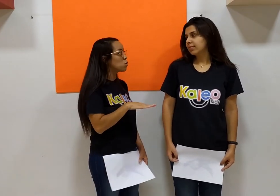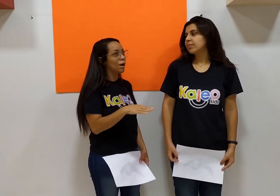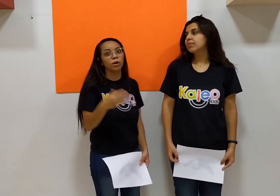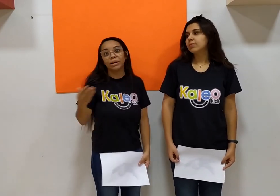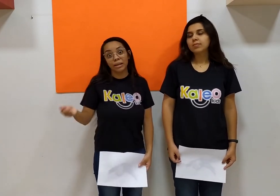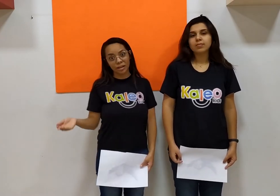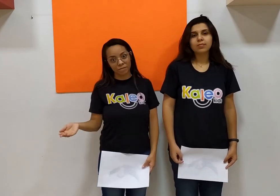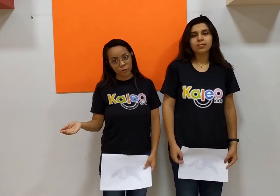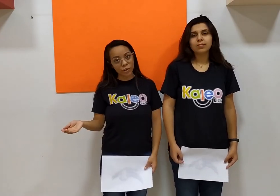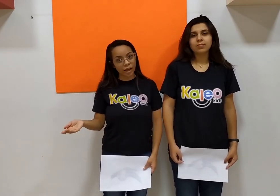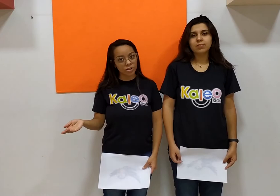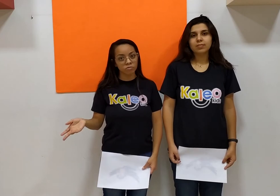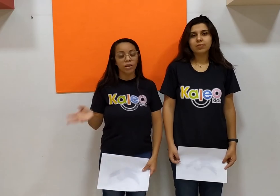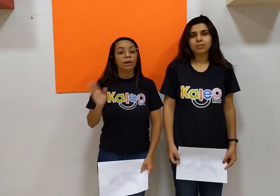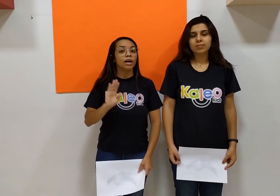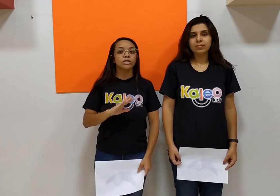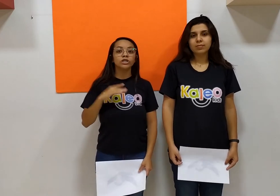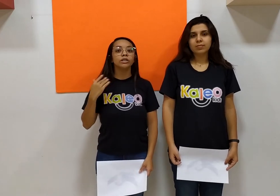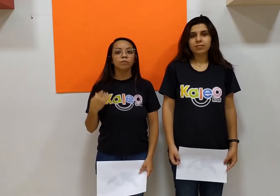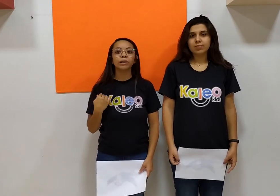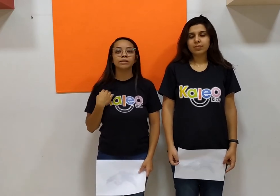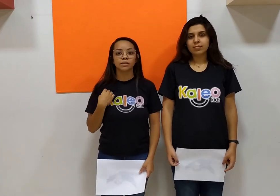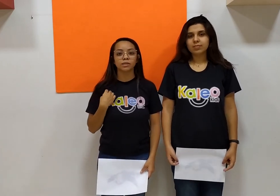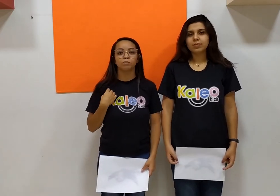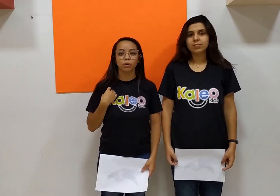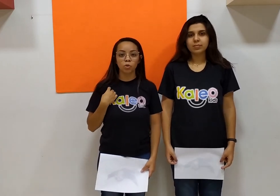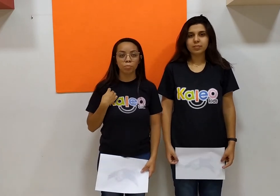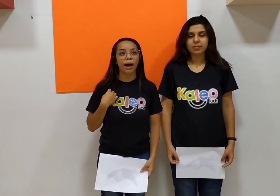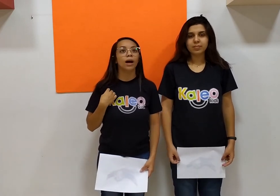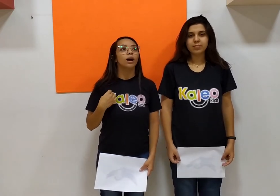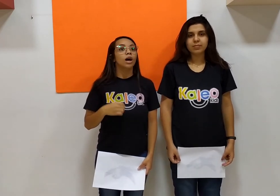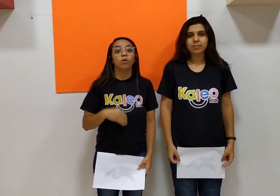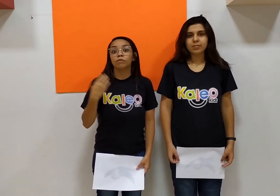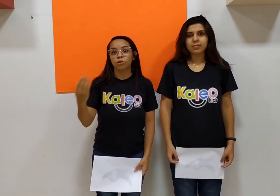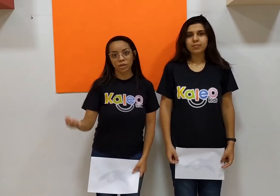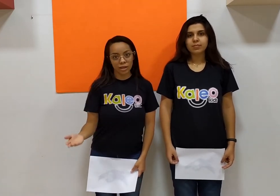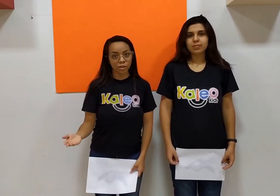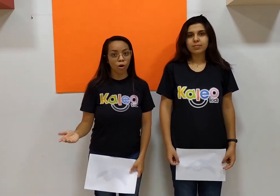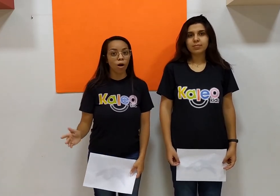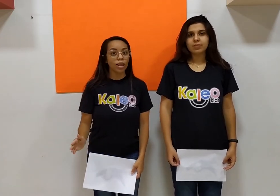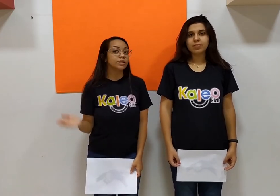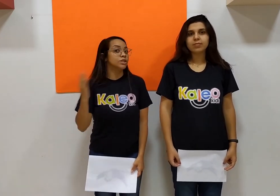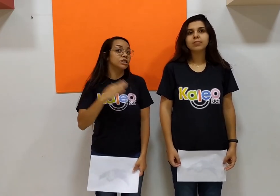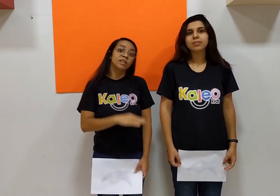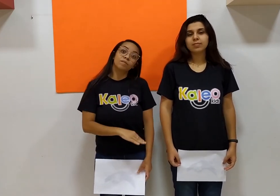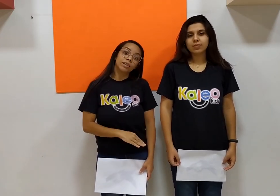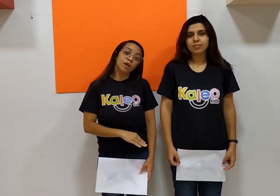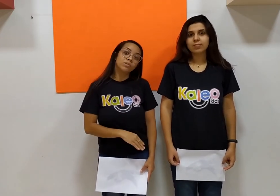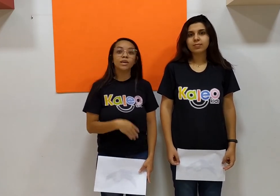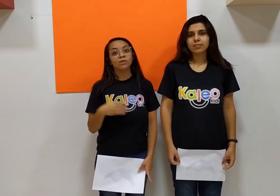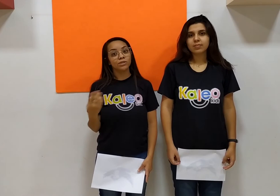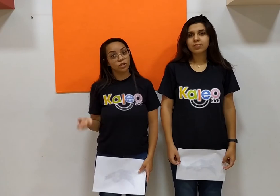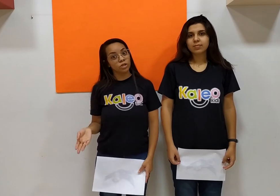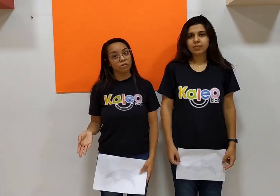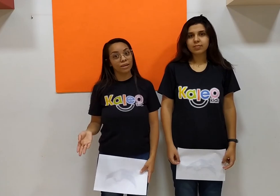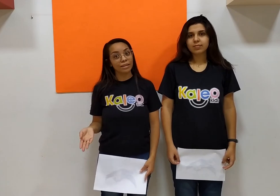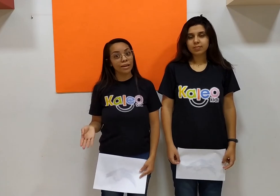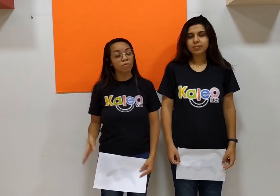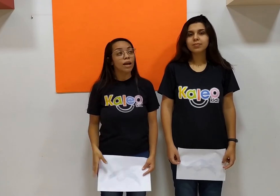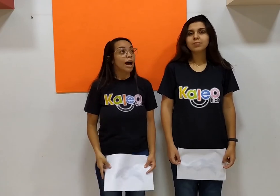preocupar com a matéria da faculdade, a gente não precisa se preocupar com a volta na escola, se a gente ainda vai ter amiguinhos, se a gente não vai ter. A